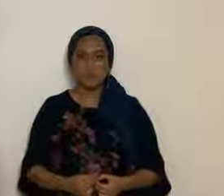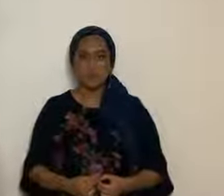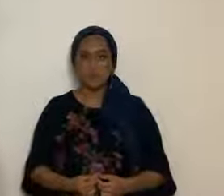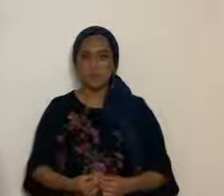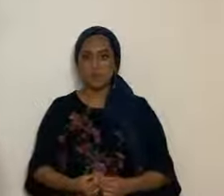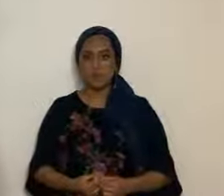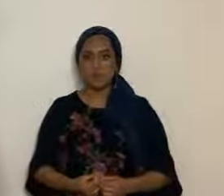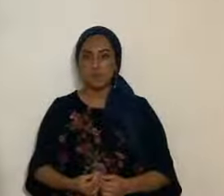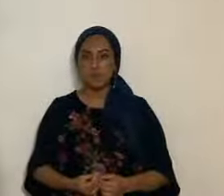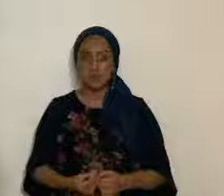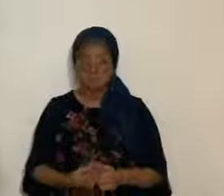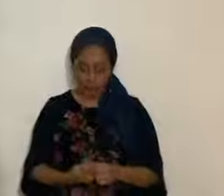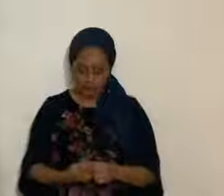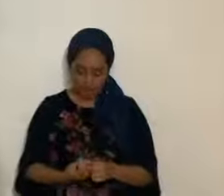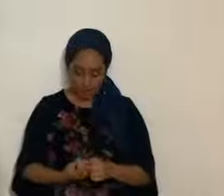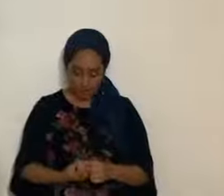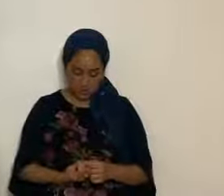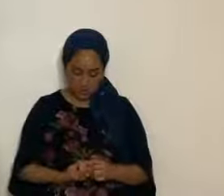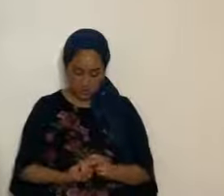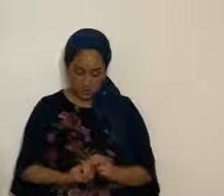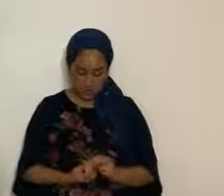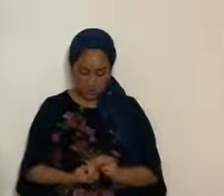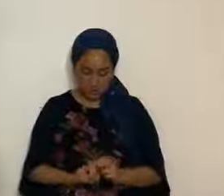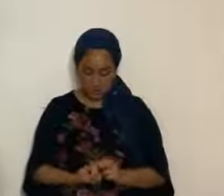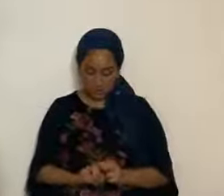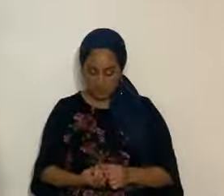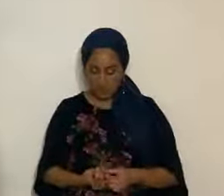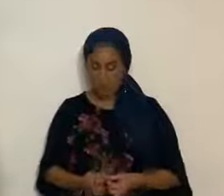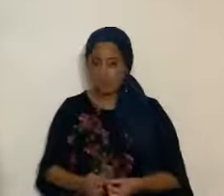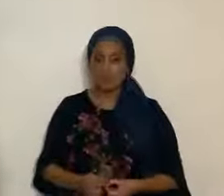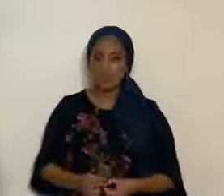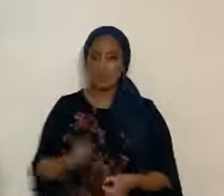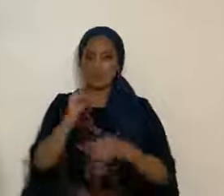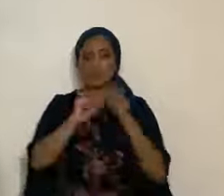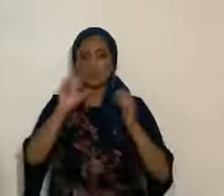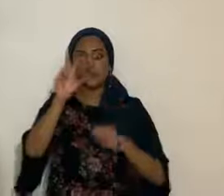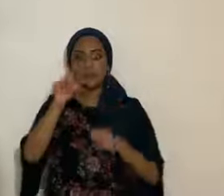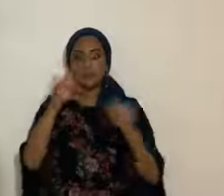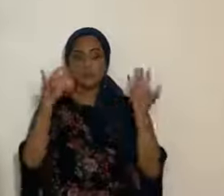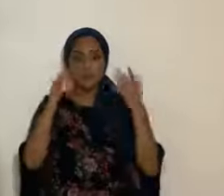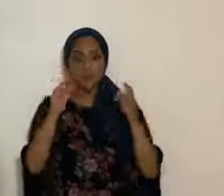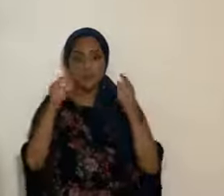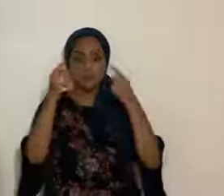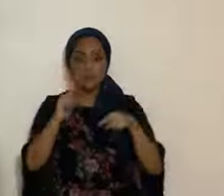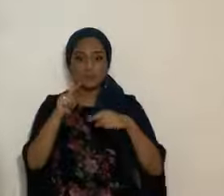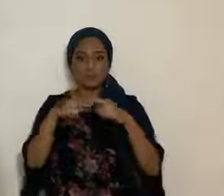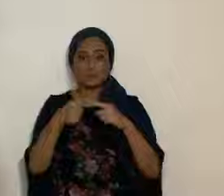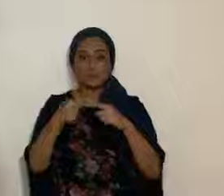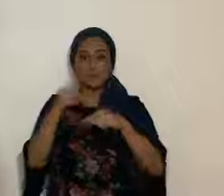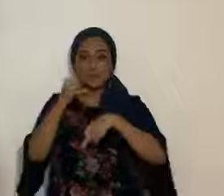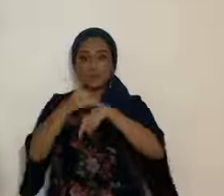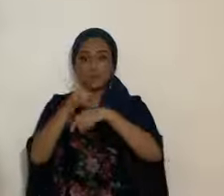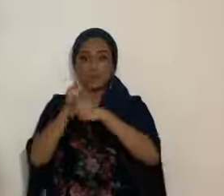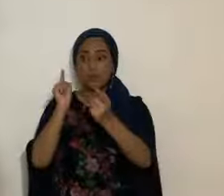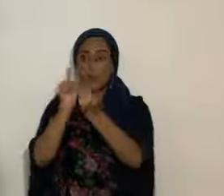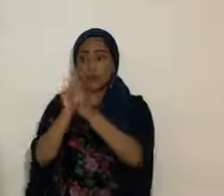Dice así, ¿verdad? En el verso 23. Sucedió pues que cuando llegó José a sus hermanos, ellos quitaron a